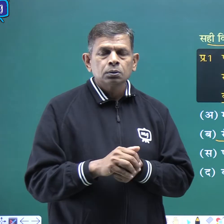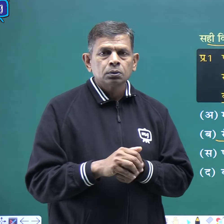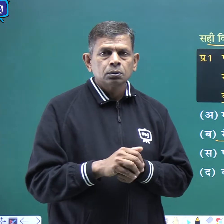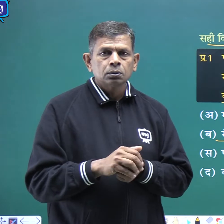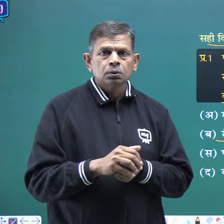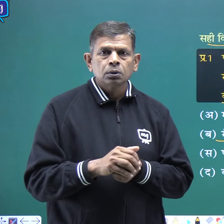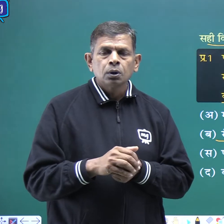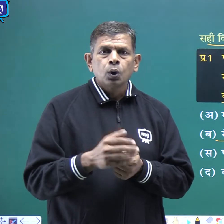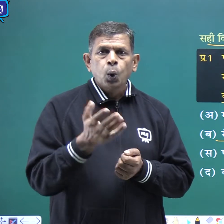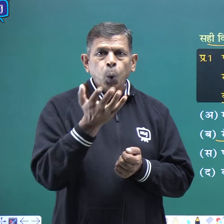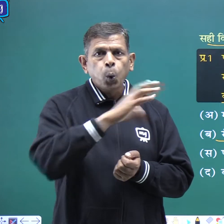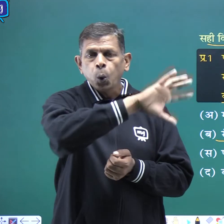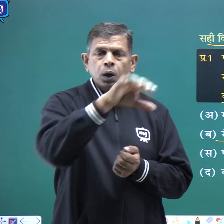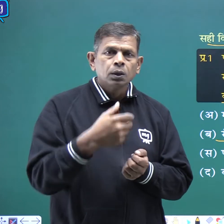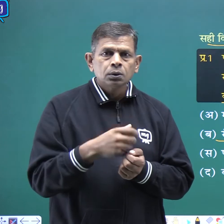वायु से